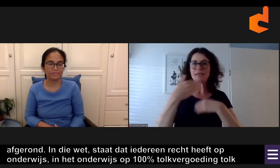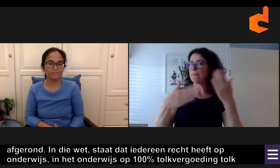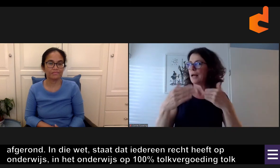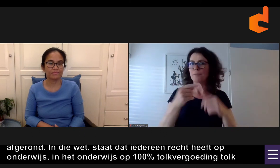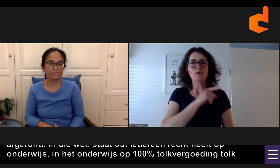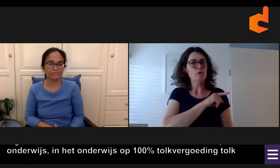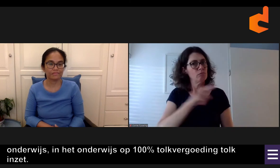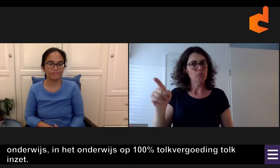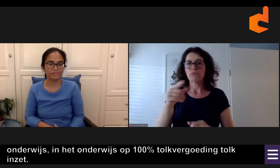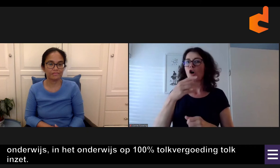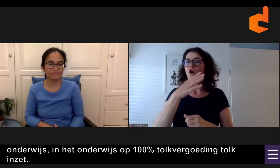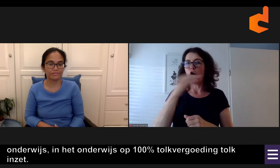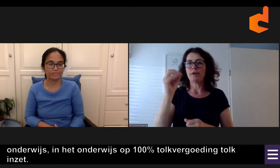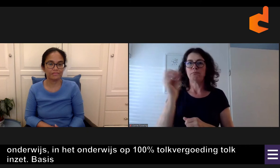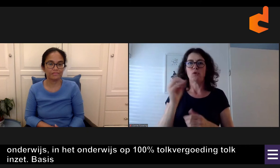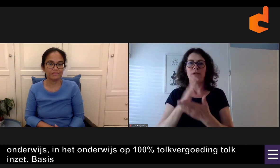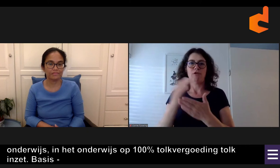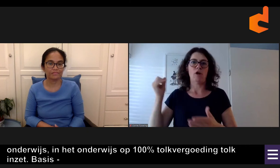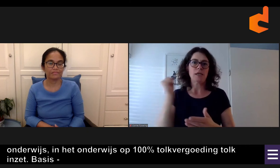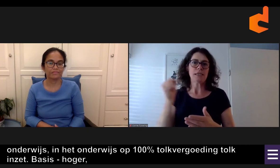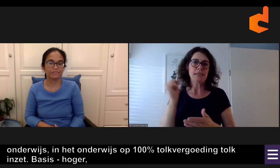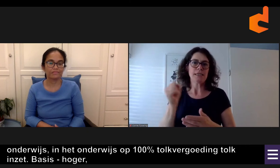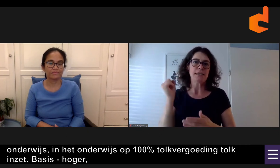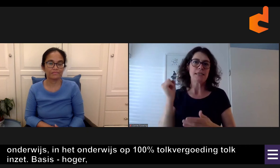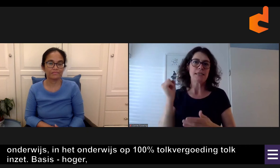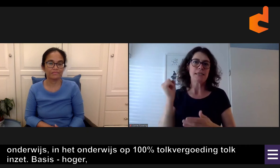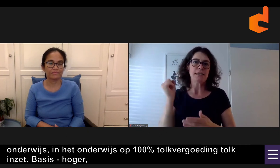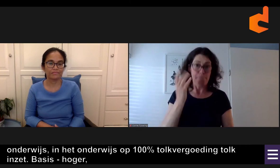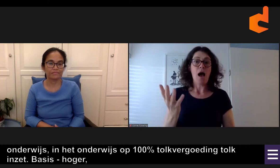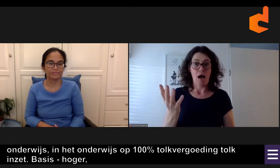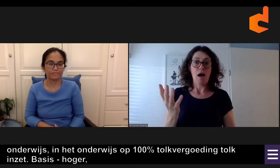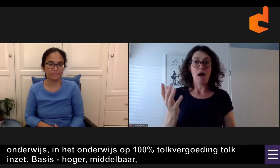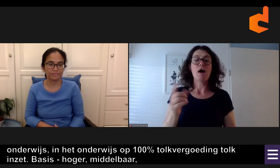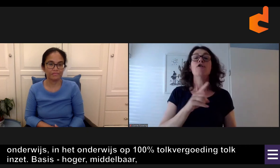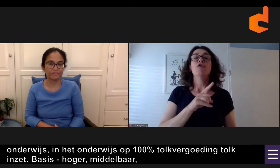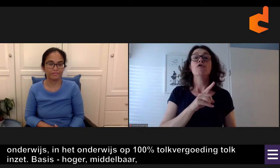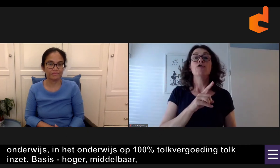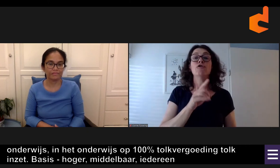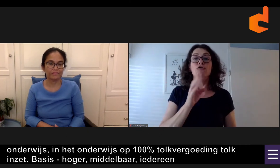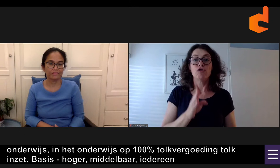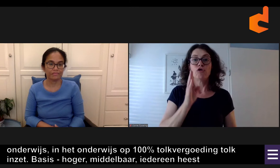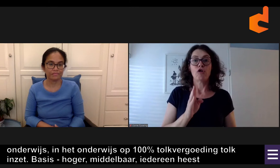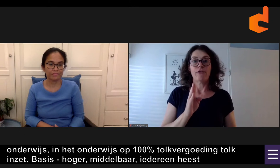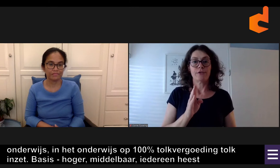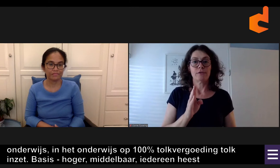basisonderwijs, middelbaar onderwijs, hoger onderwijs, maakt niet uit. Iedereen heeft recht op 100% tolkinzet.